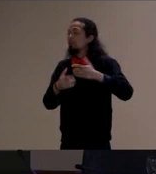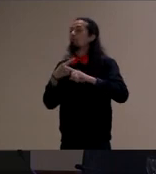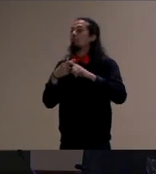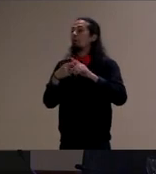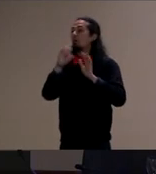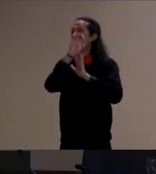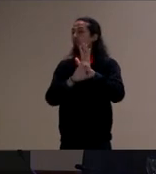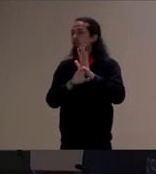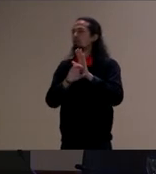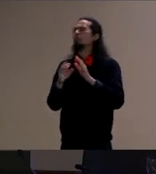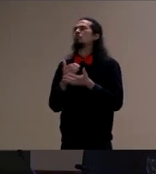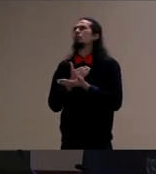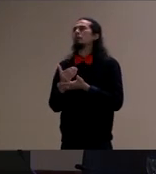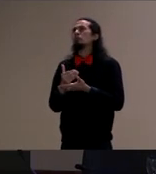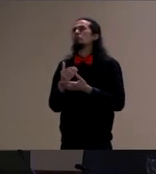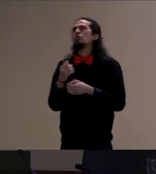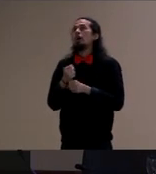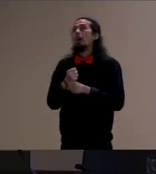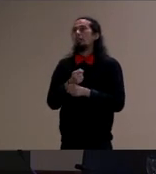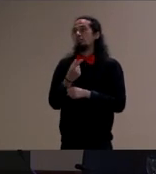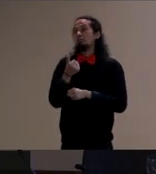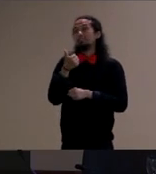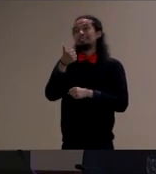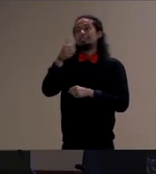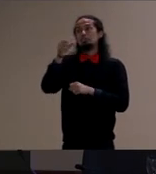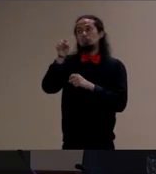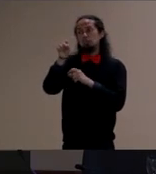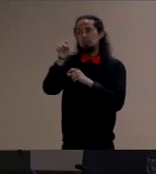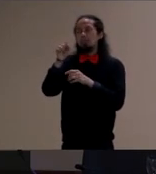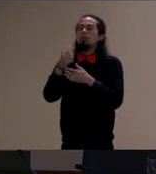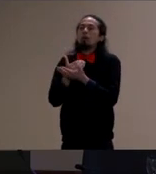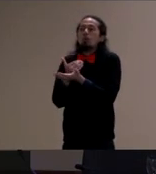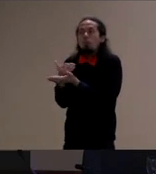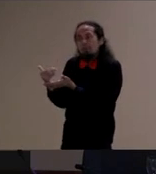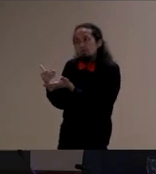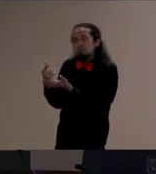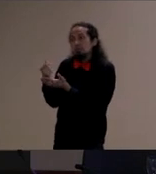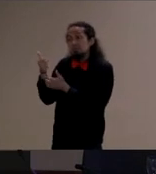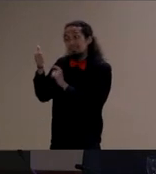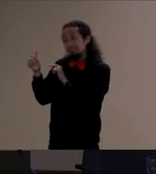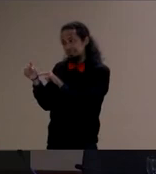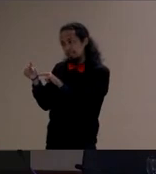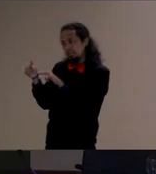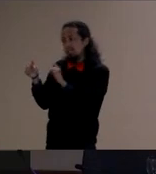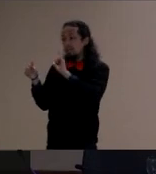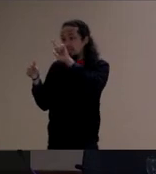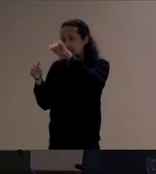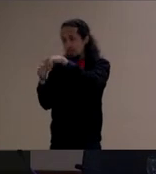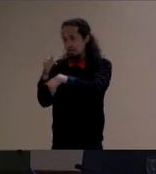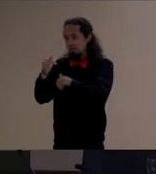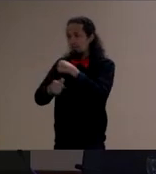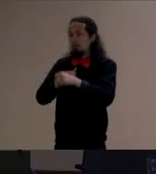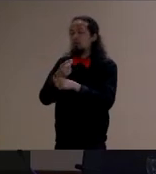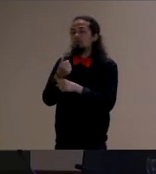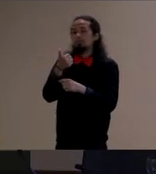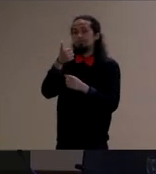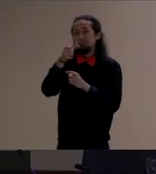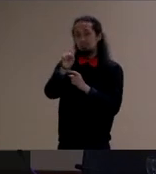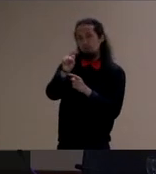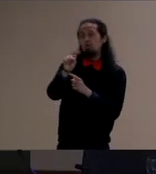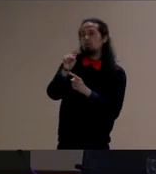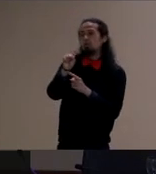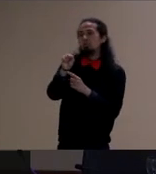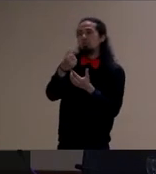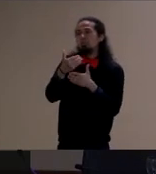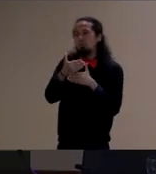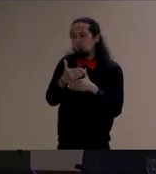nessa resolução Então sai em 2017 no ano de 2018 inicia-se mais